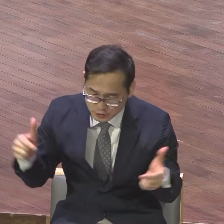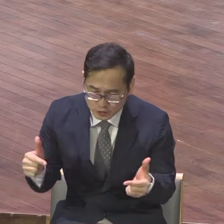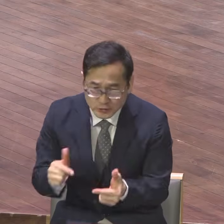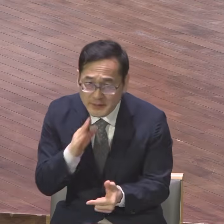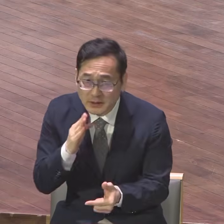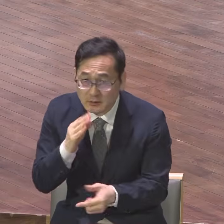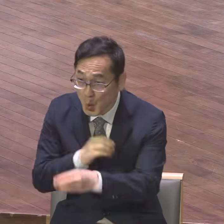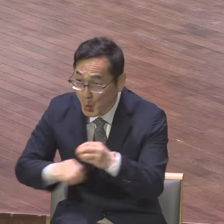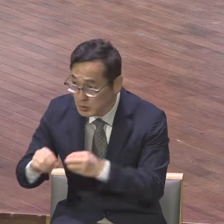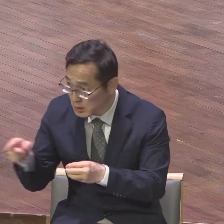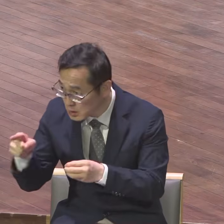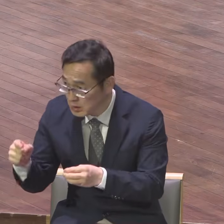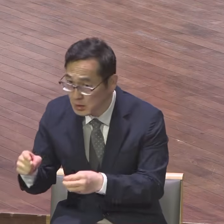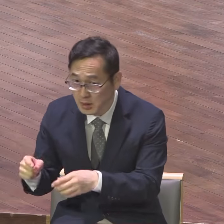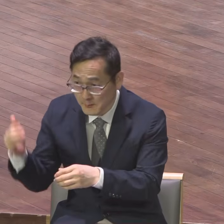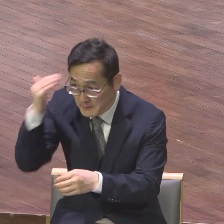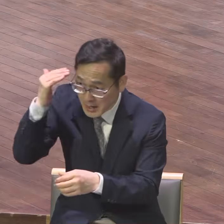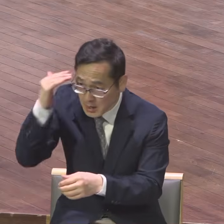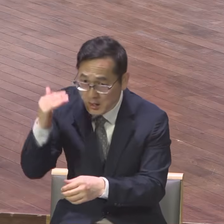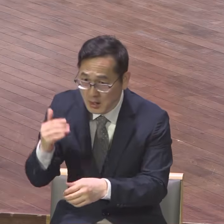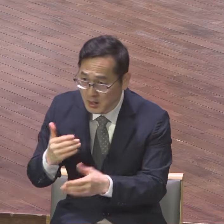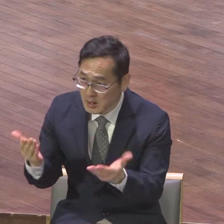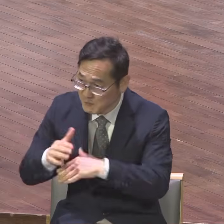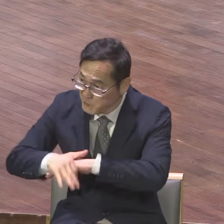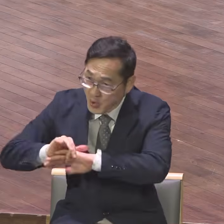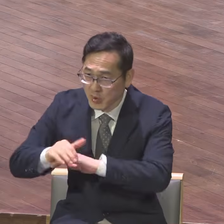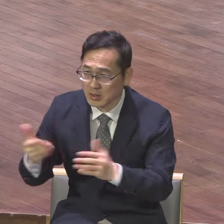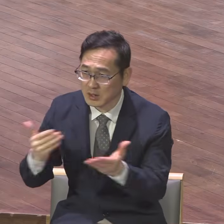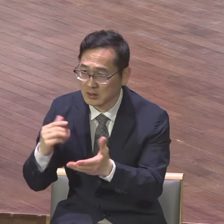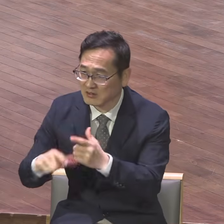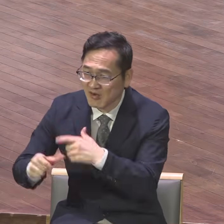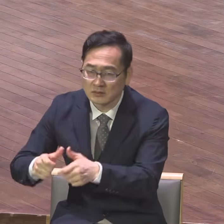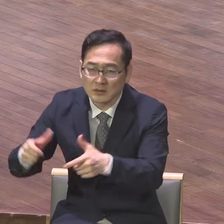그러니까 주의 통일자들 볼 때 힘들어.